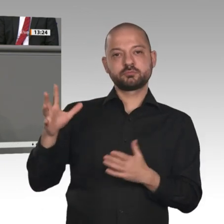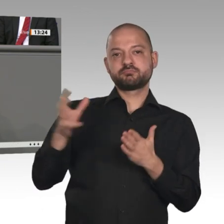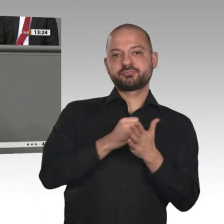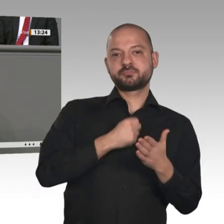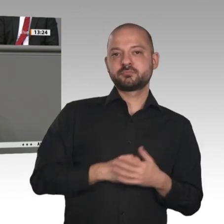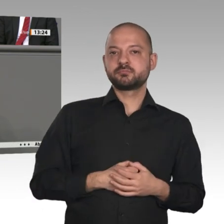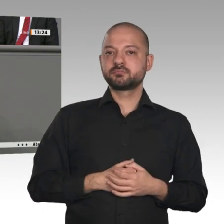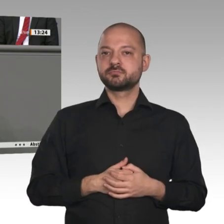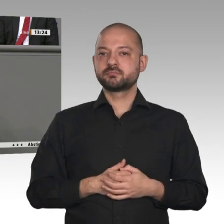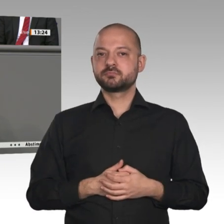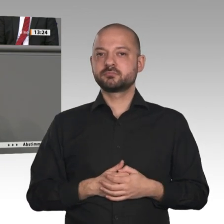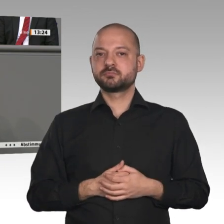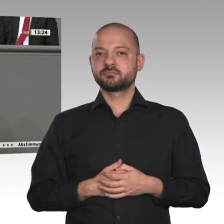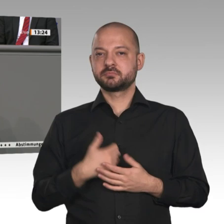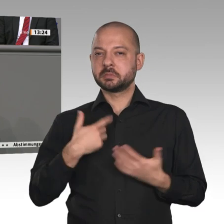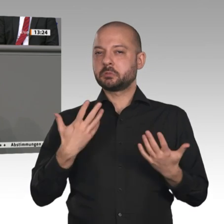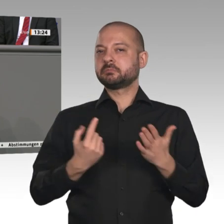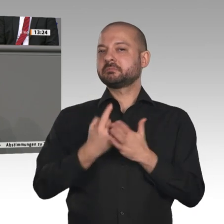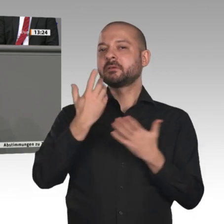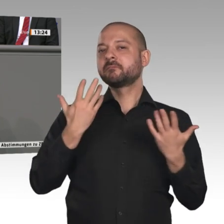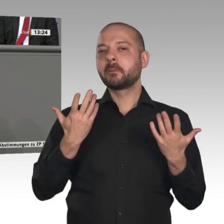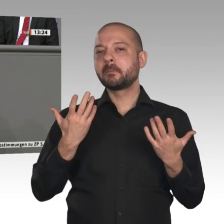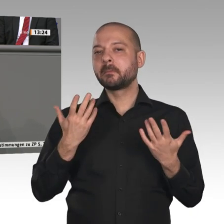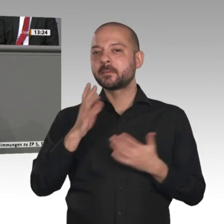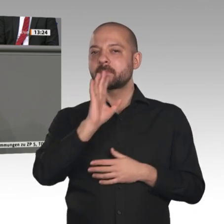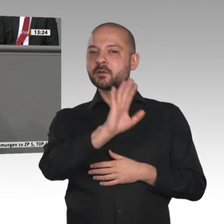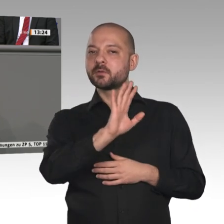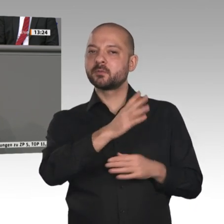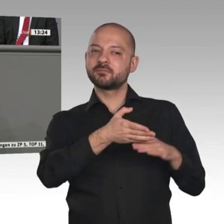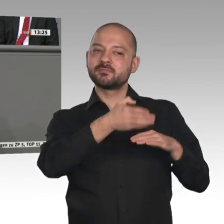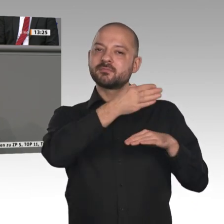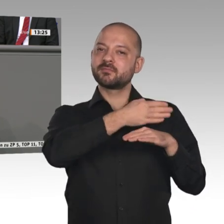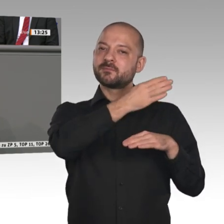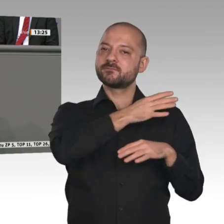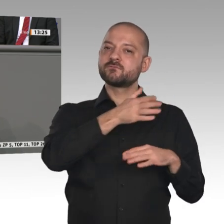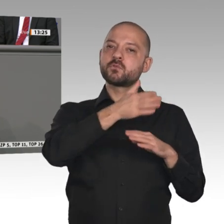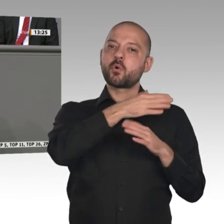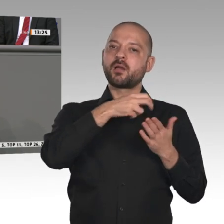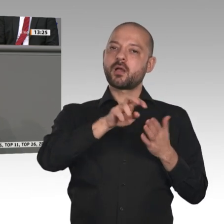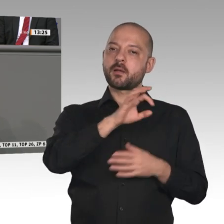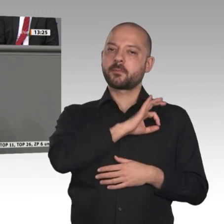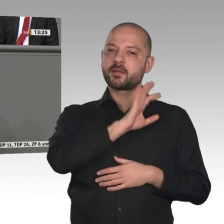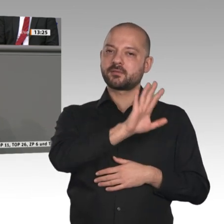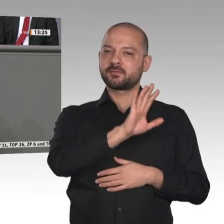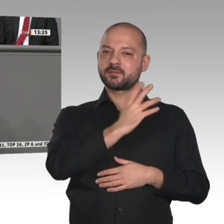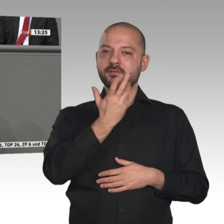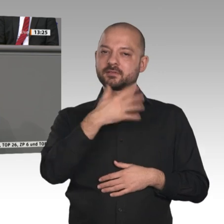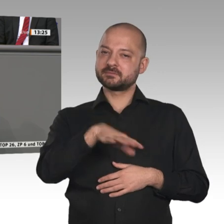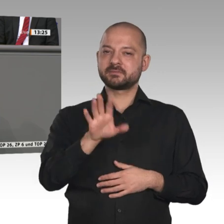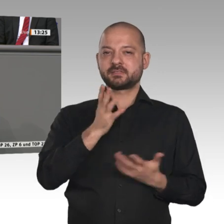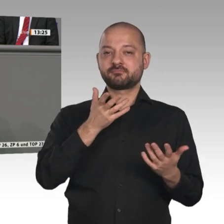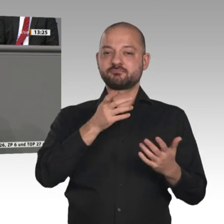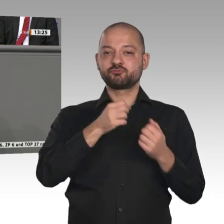Überraschend ist das allerdings nicht, wenn man sich daran erinnert, dass Ihre Vorgängerpartei unliebsame Staatsbürger